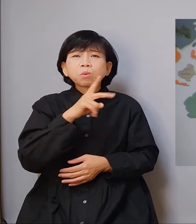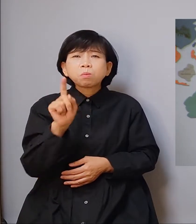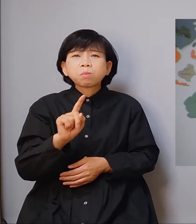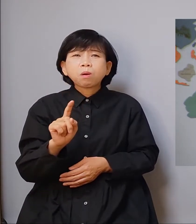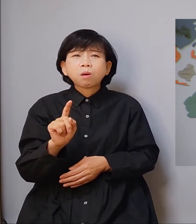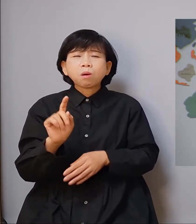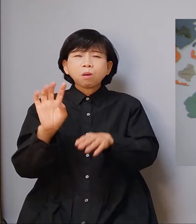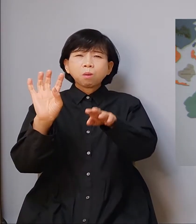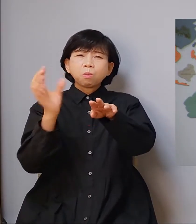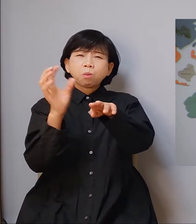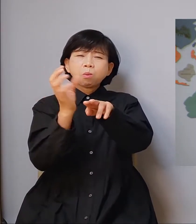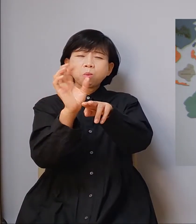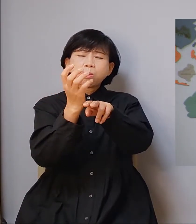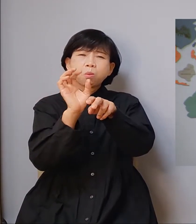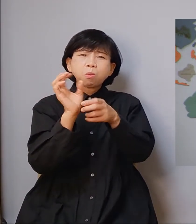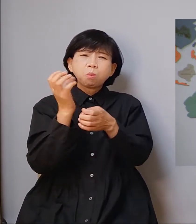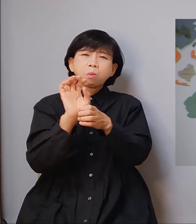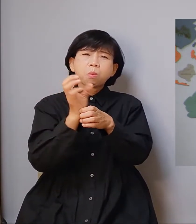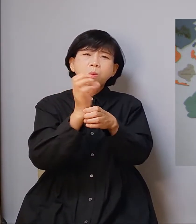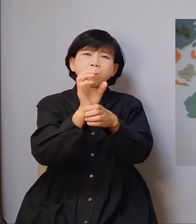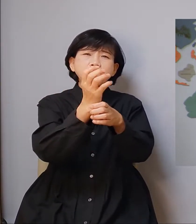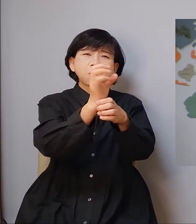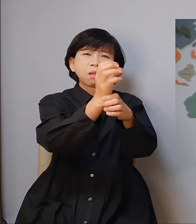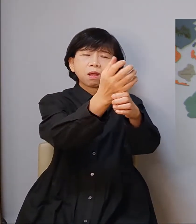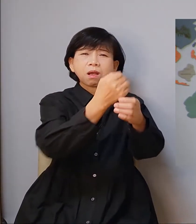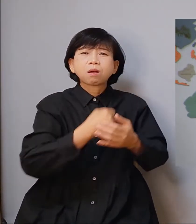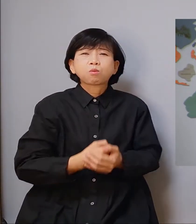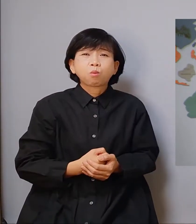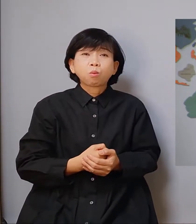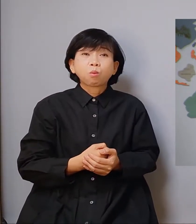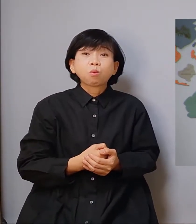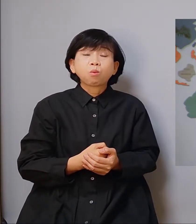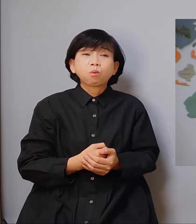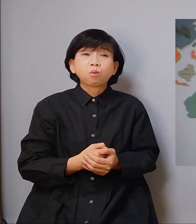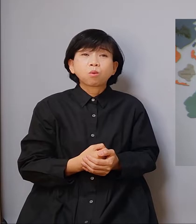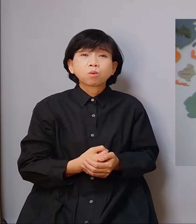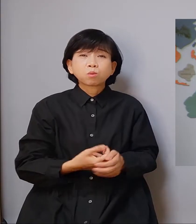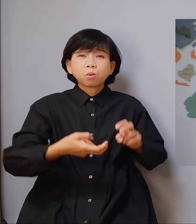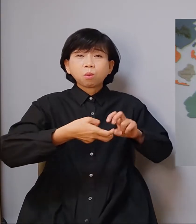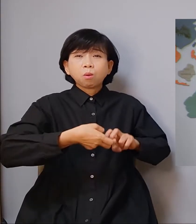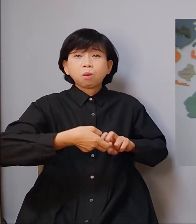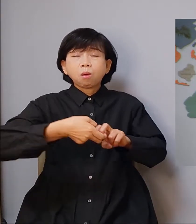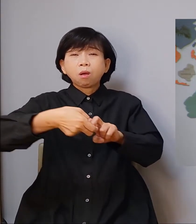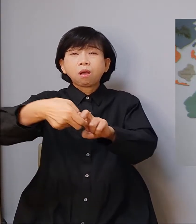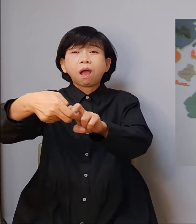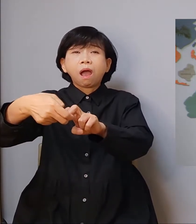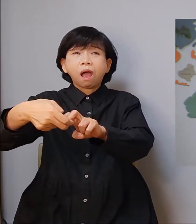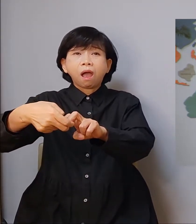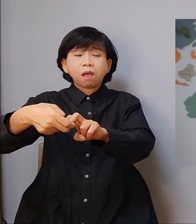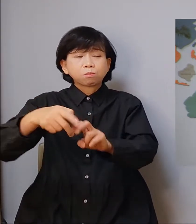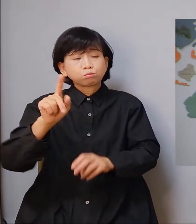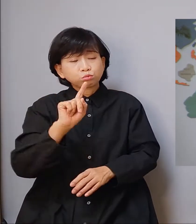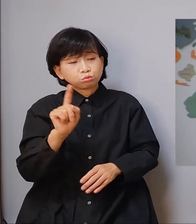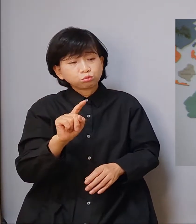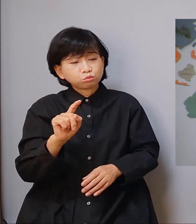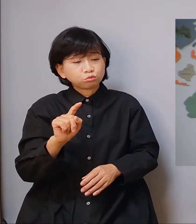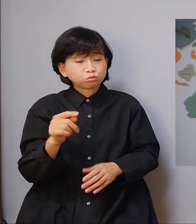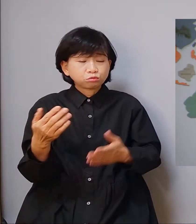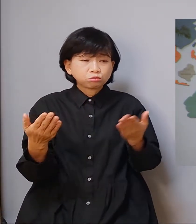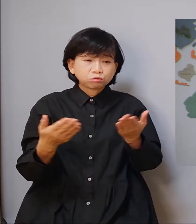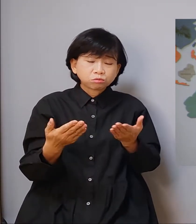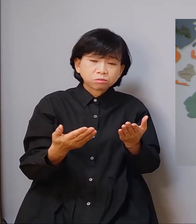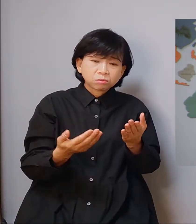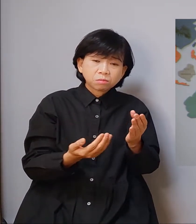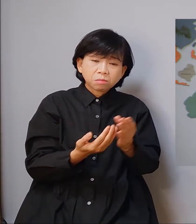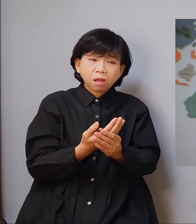레카도 가고요, 경찰차도 가는 거예요. 앞에 뭔 일이 있는 것 같습니다. 뭔 일이 있는지는 모르겠지만